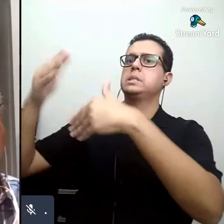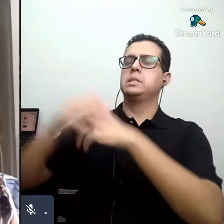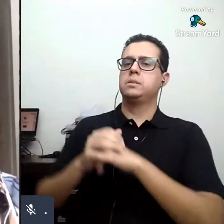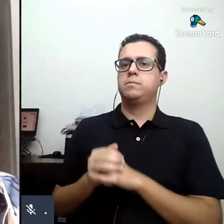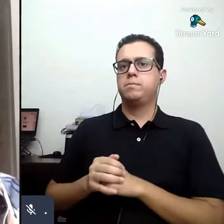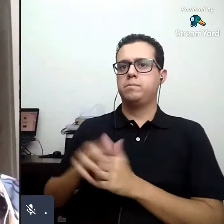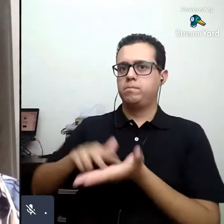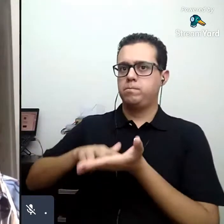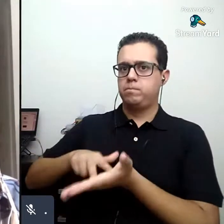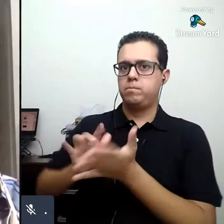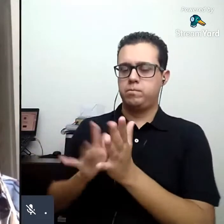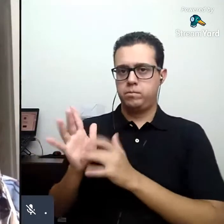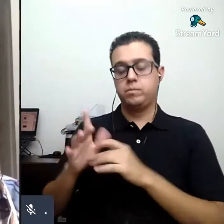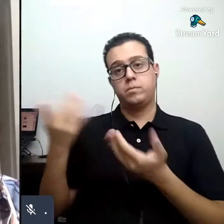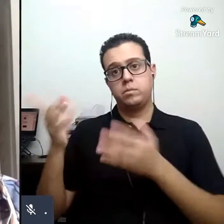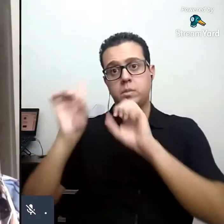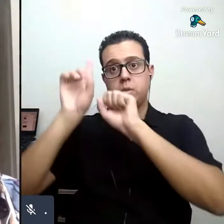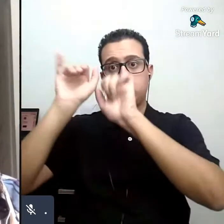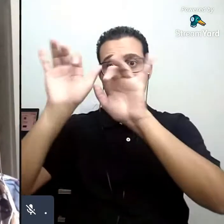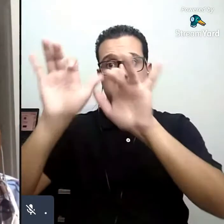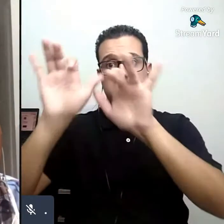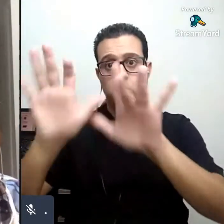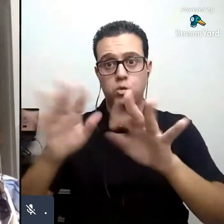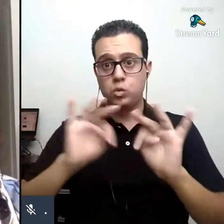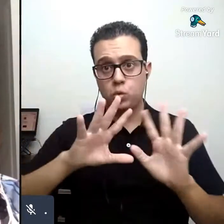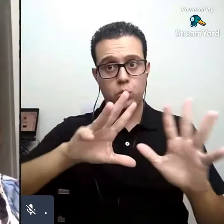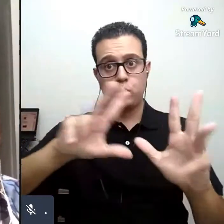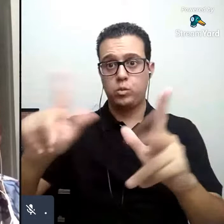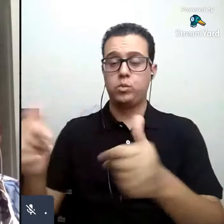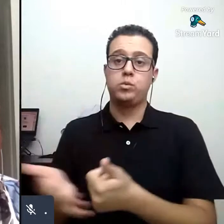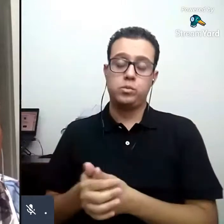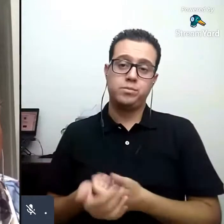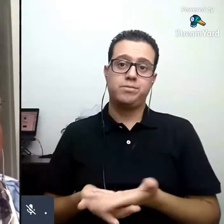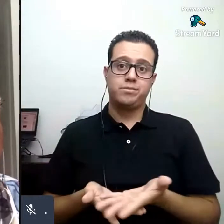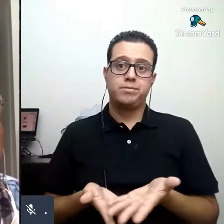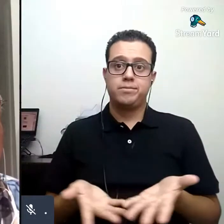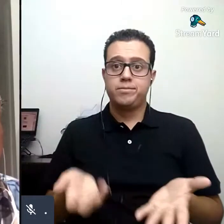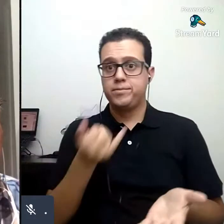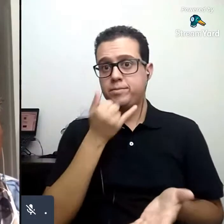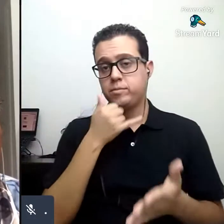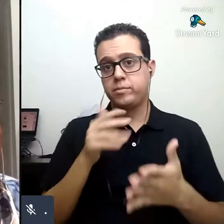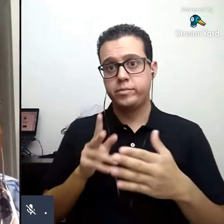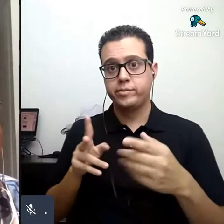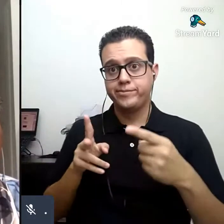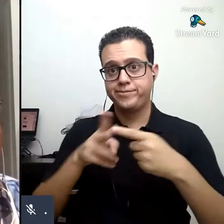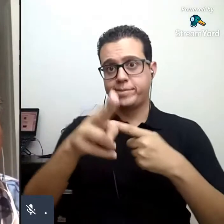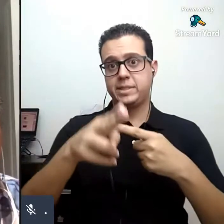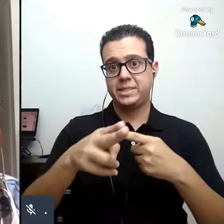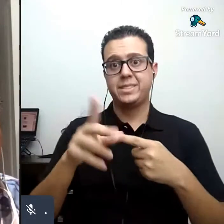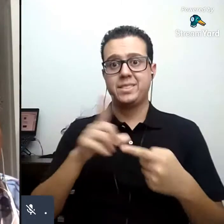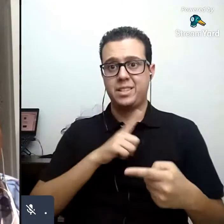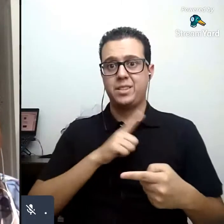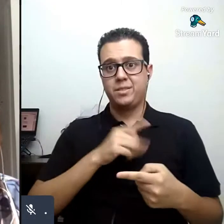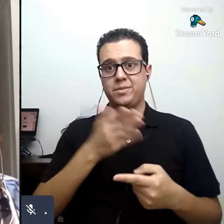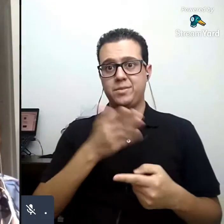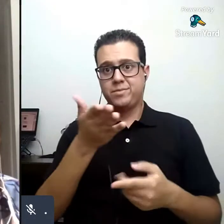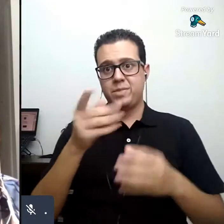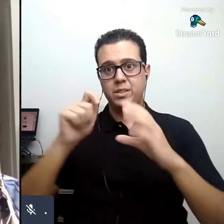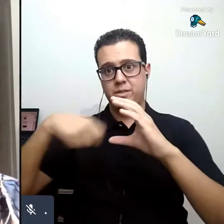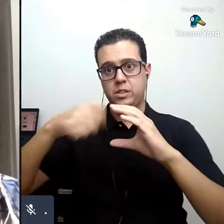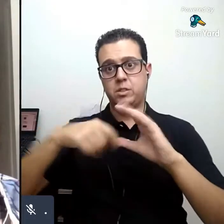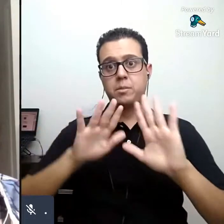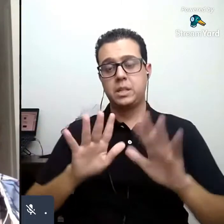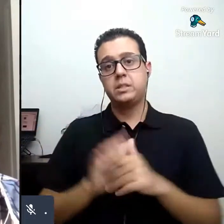que possam ter aproveitado, apesar da interrupção que nós tivemos nesse vídeo, mas que vocês possam